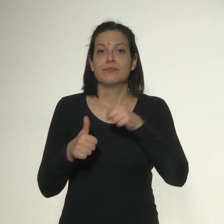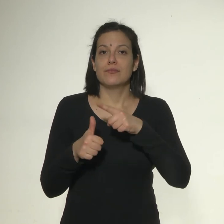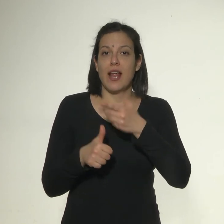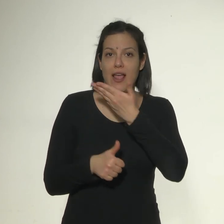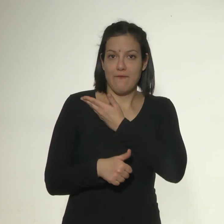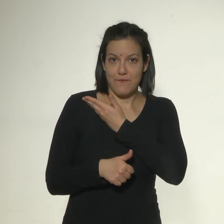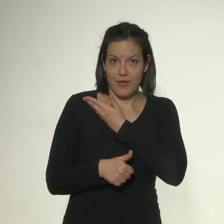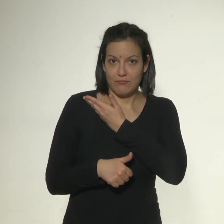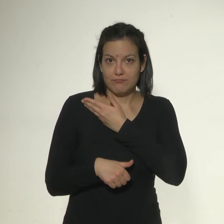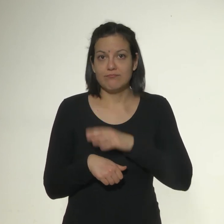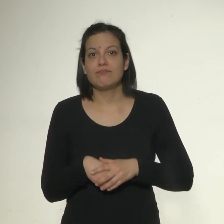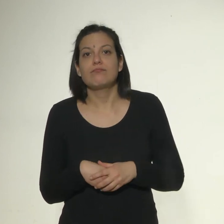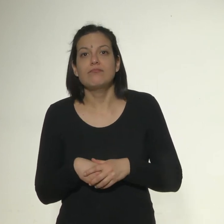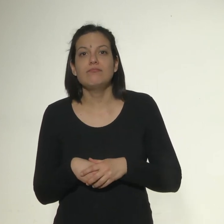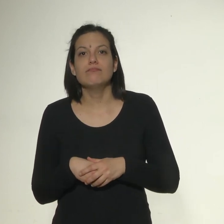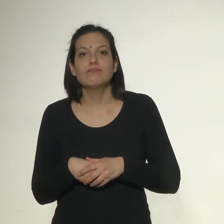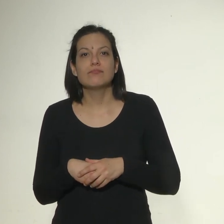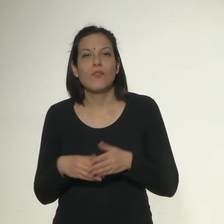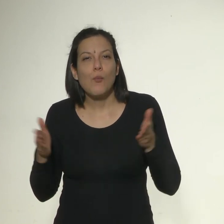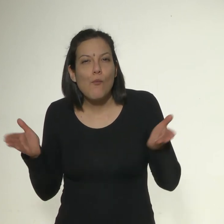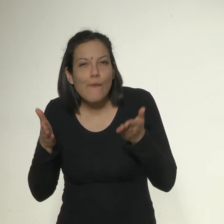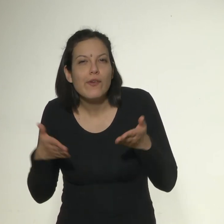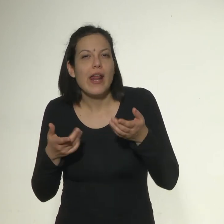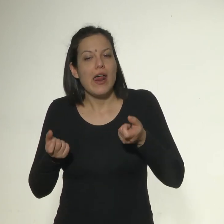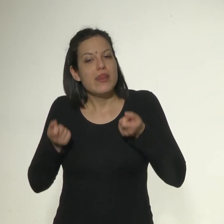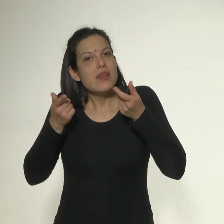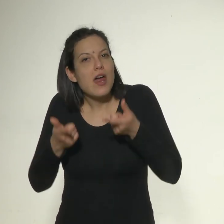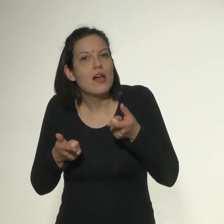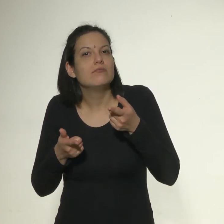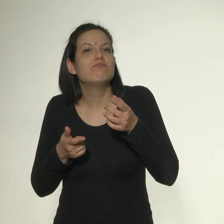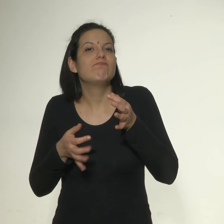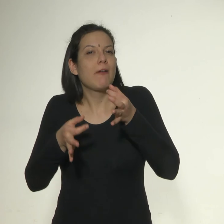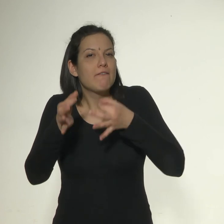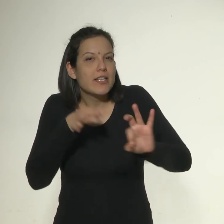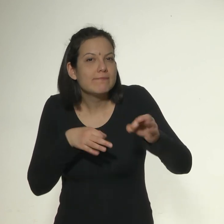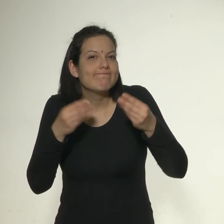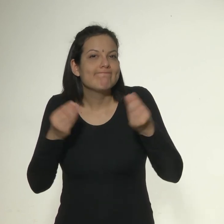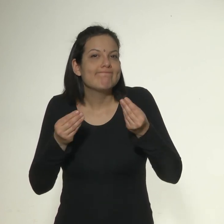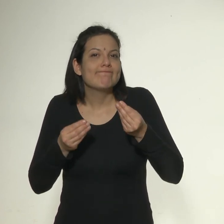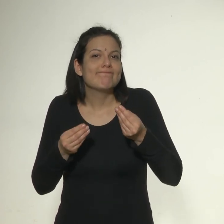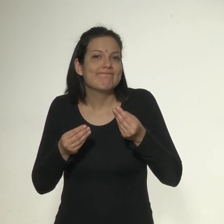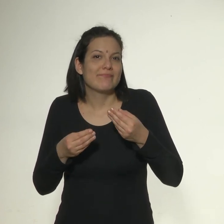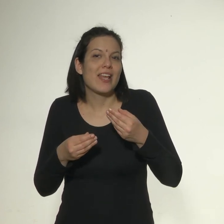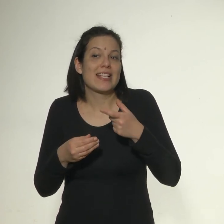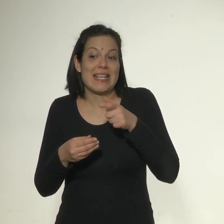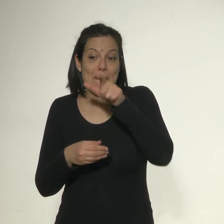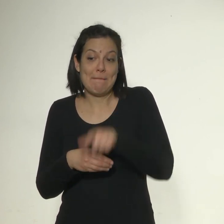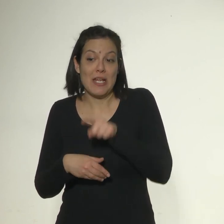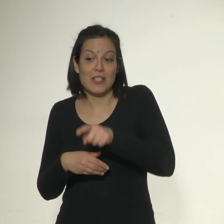F. Cuando se promoviere, facilitare o comercializare la extracción forzosa